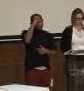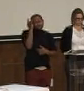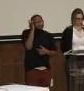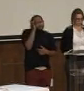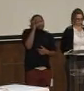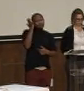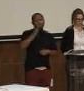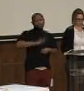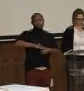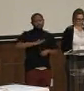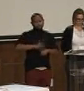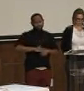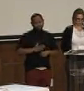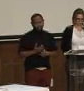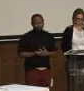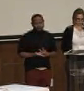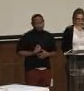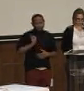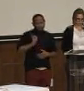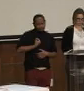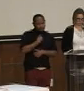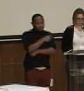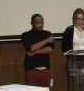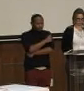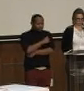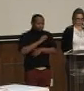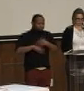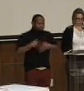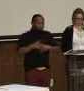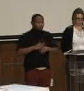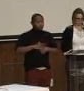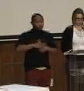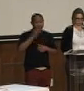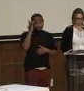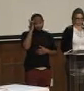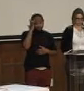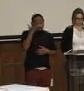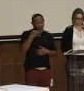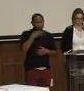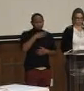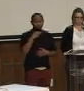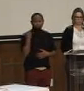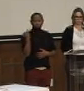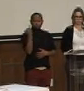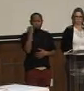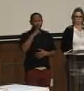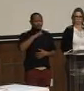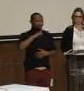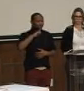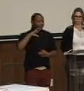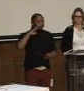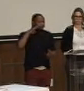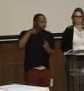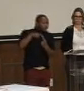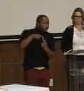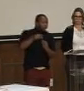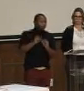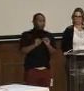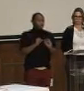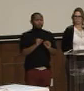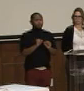facilitar também a vida dos nossos alunos. Eu acho muito importante. Tenho como referência, apesar de ter